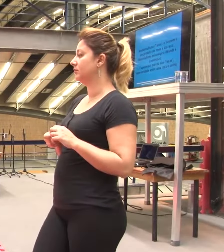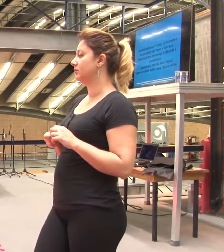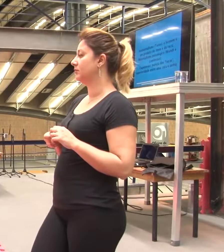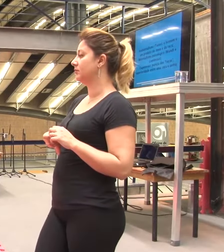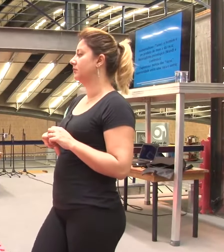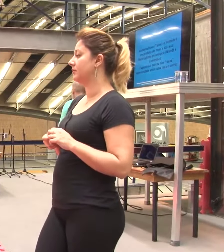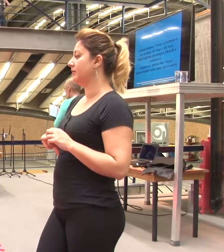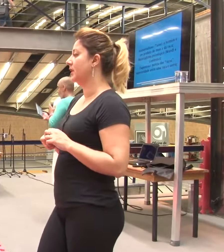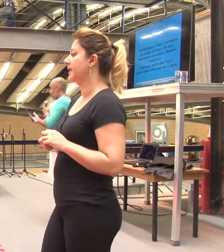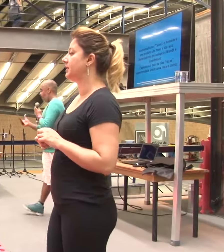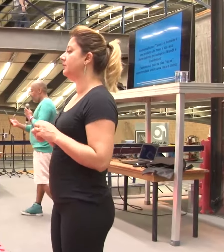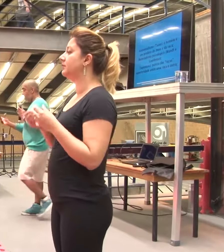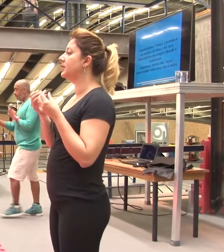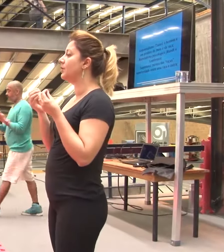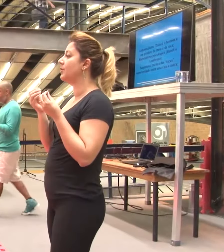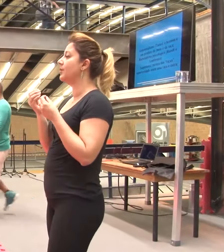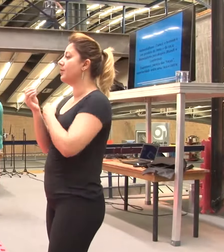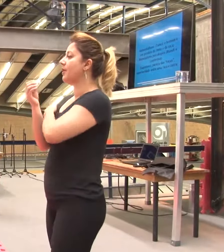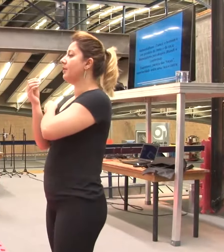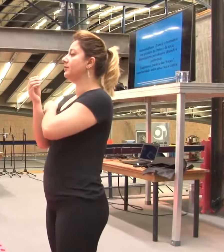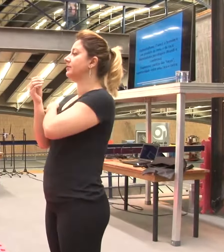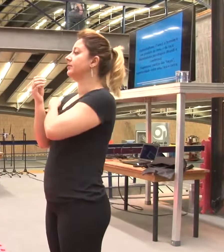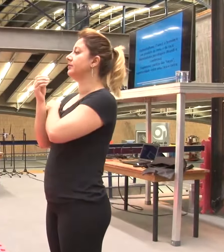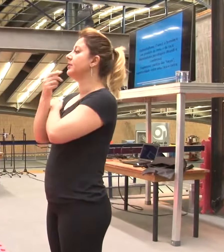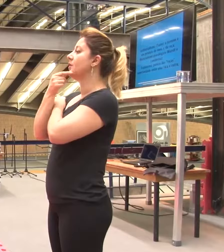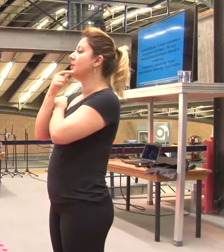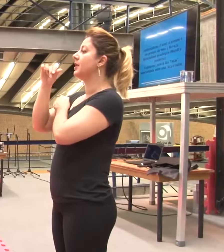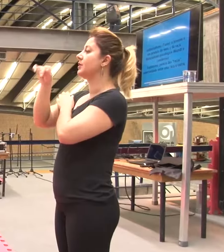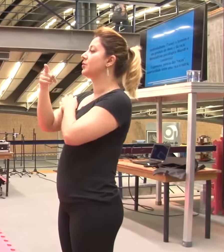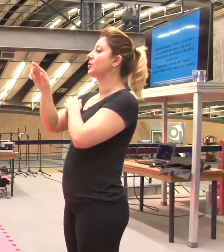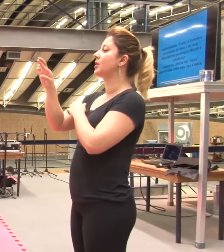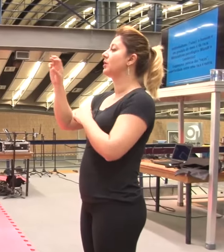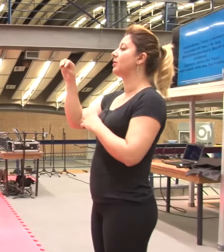que João Romão é o quê?